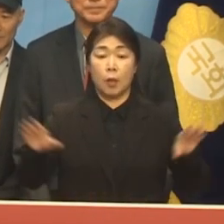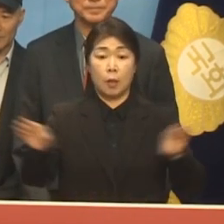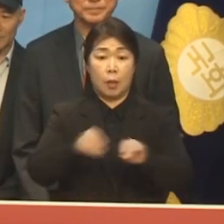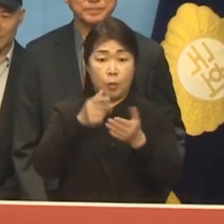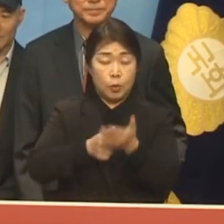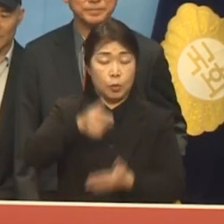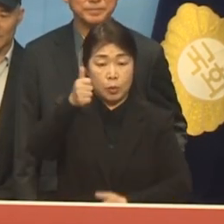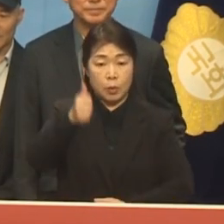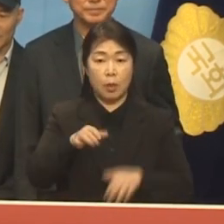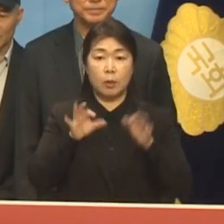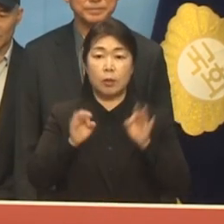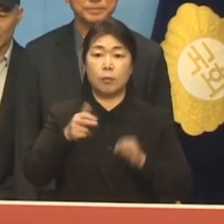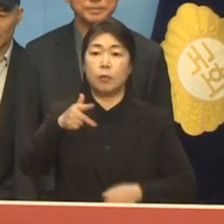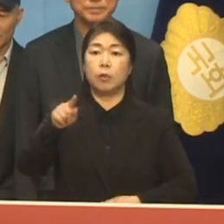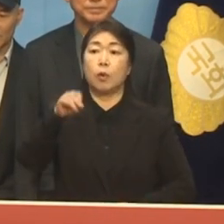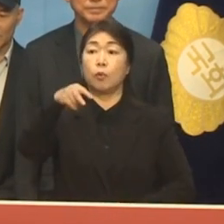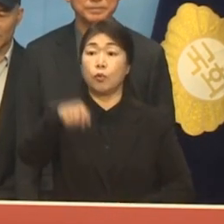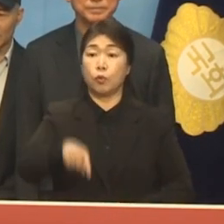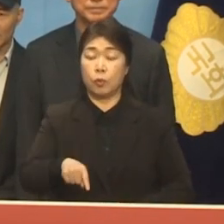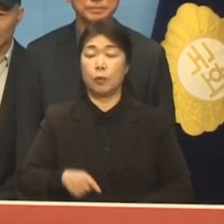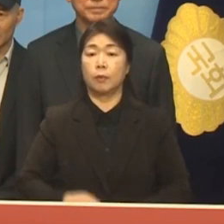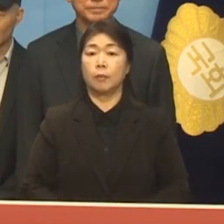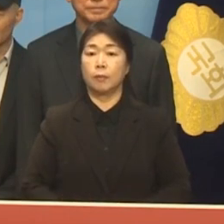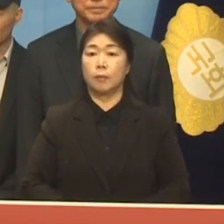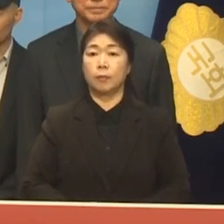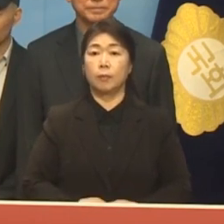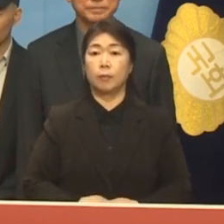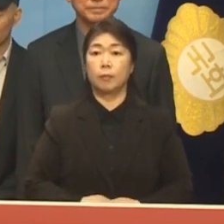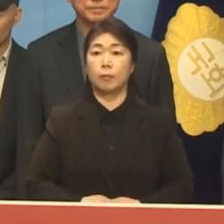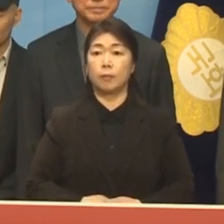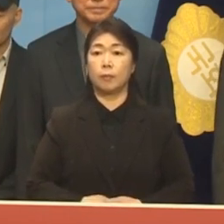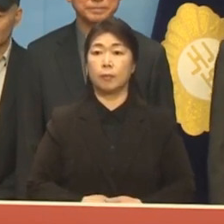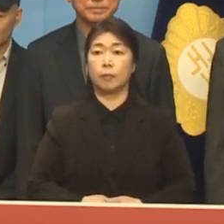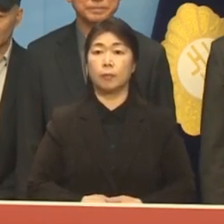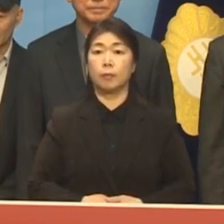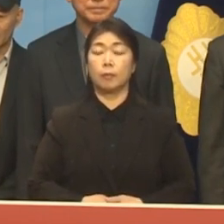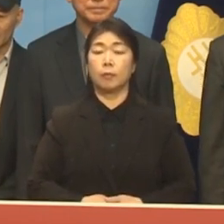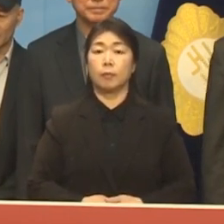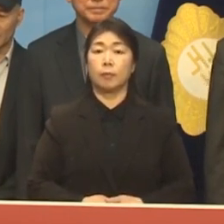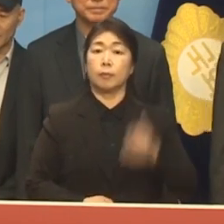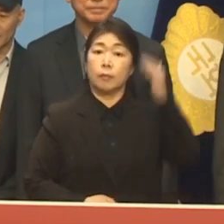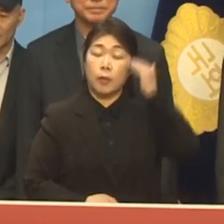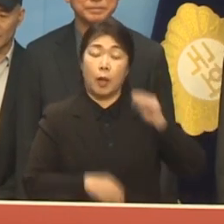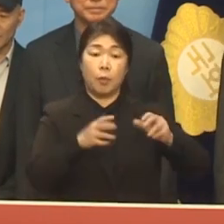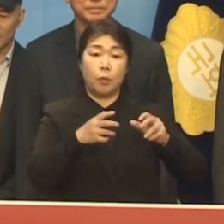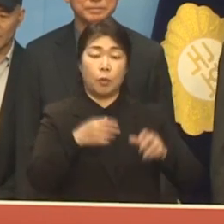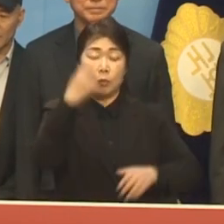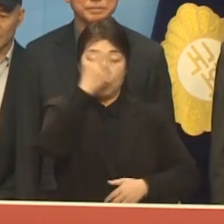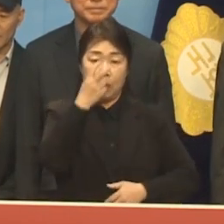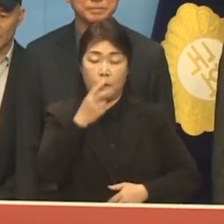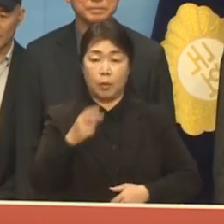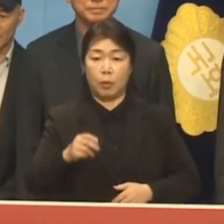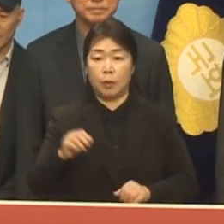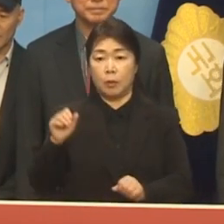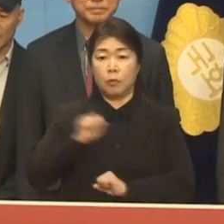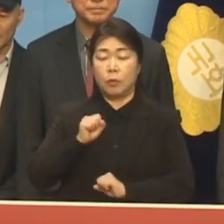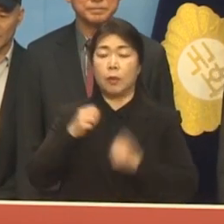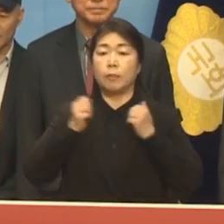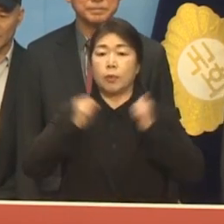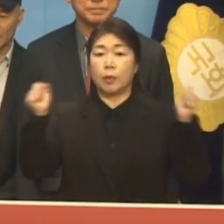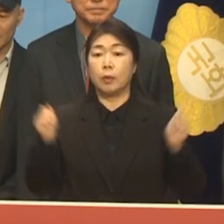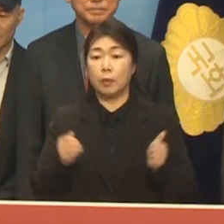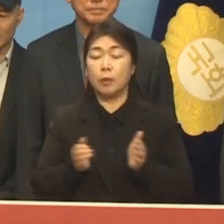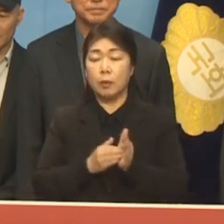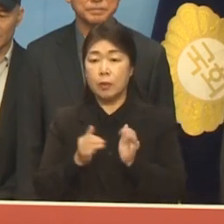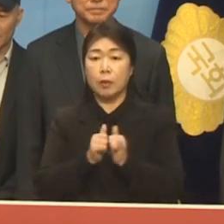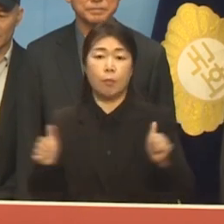사무총장 김정수 예비역 중장님이십니다. 대한민국 수호 예비역 장성단 대표